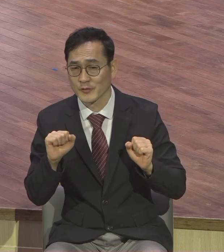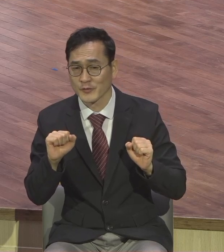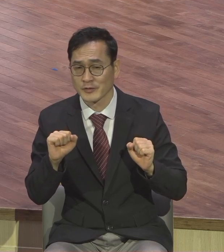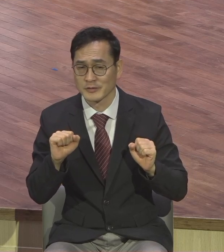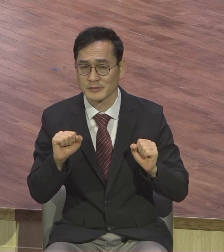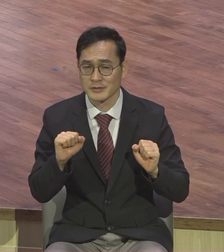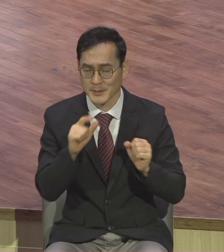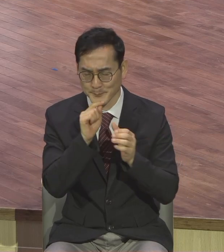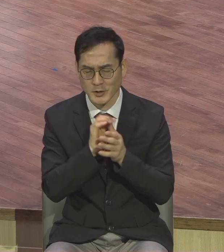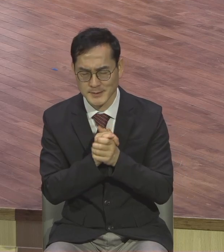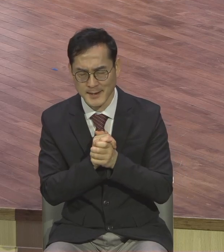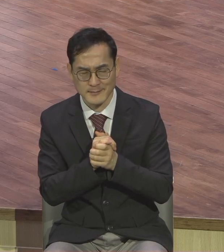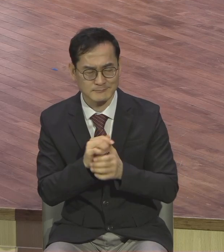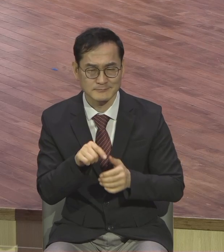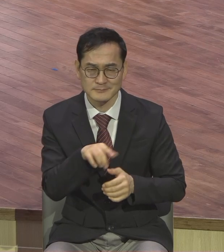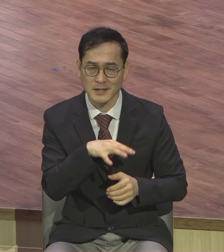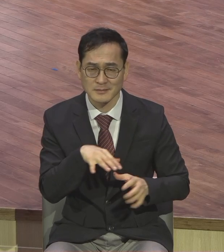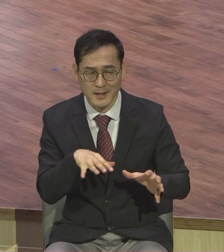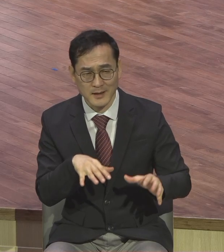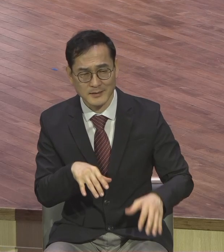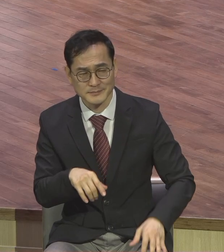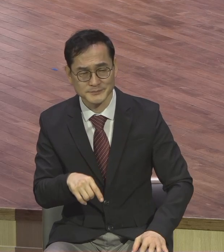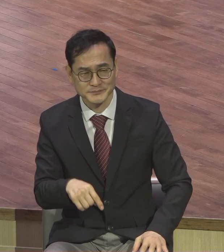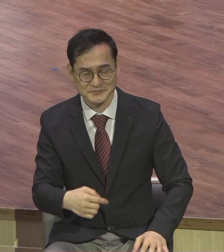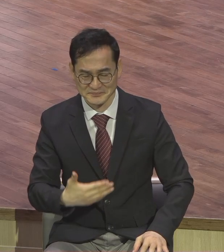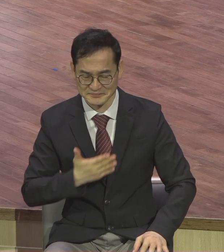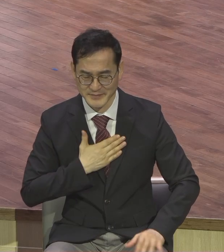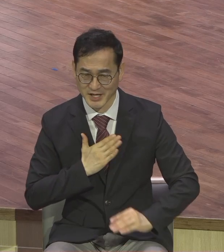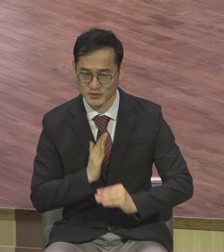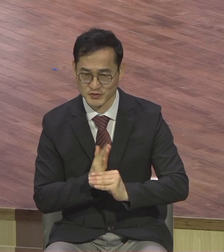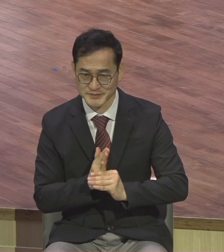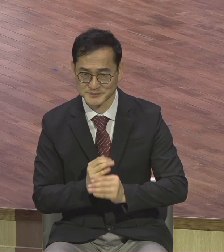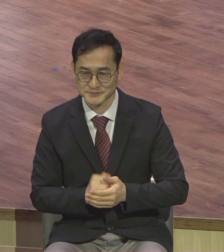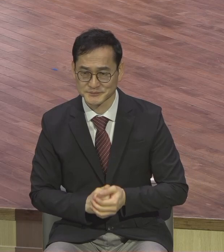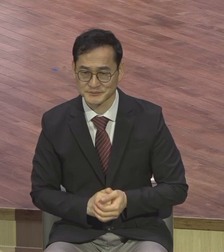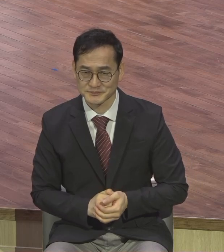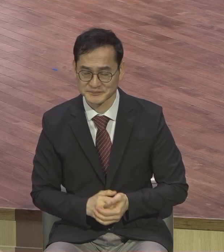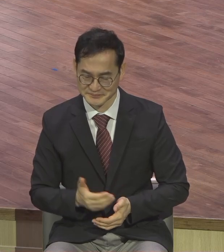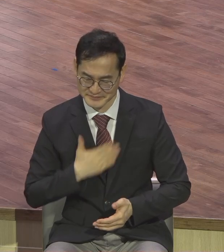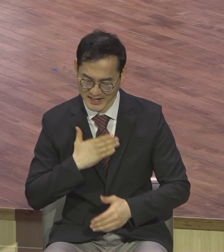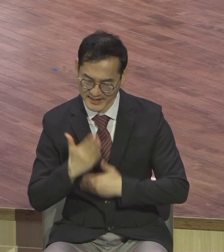너, 대단한 사람들, 너가 하나님이야.